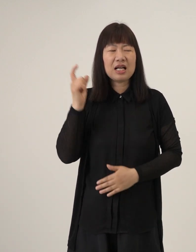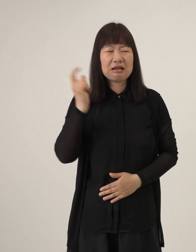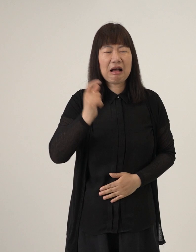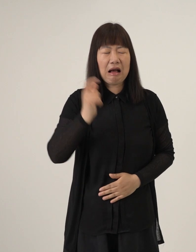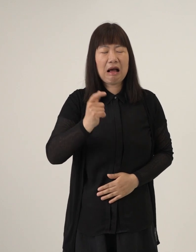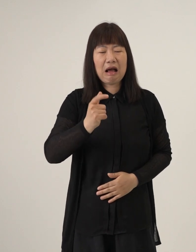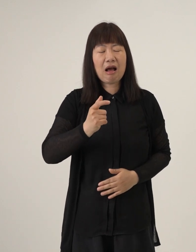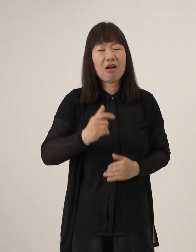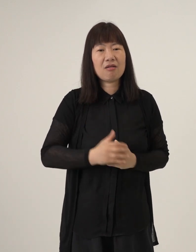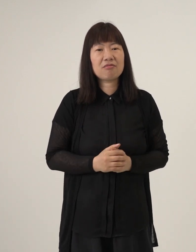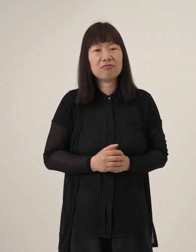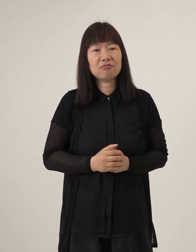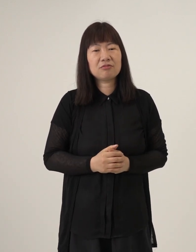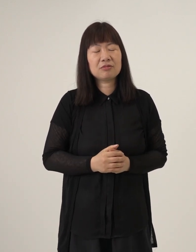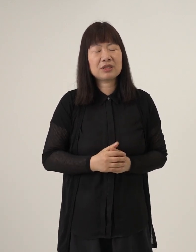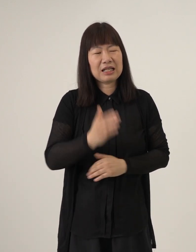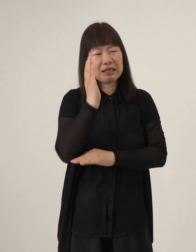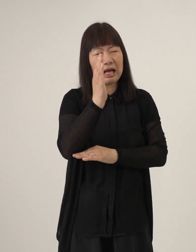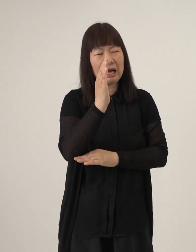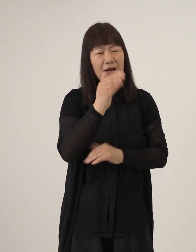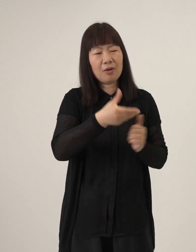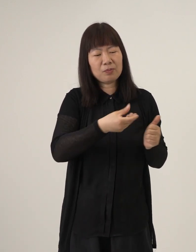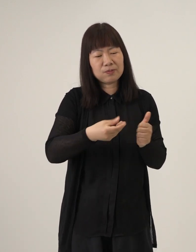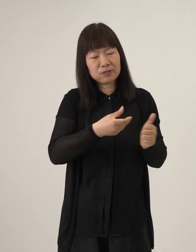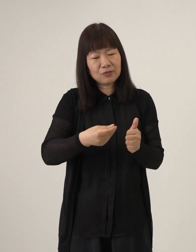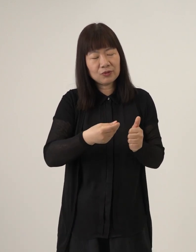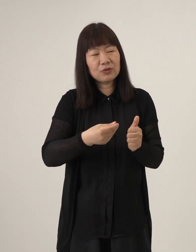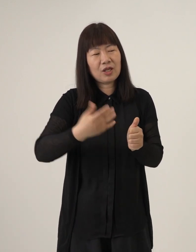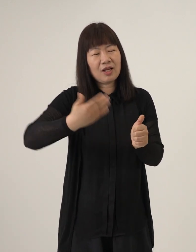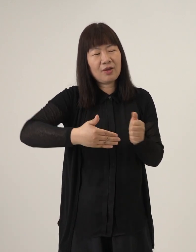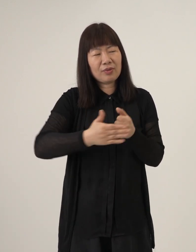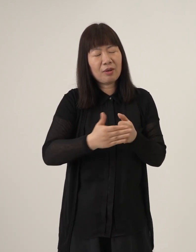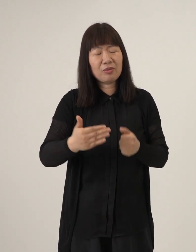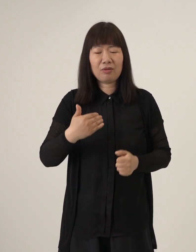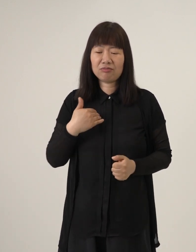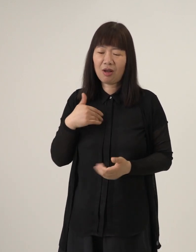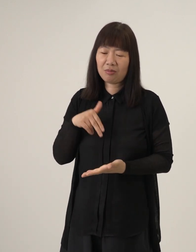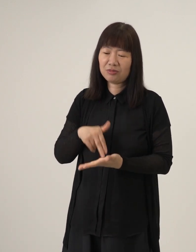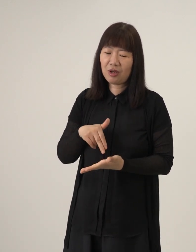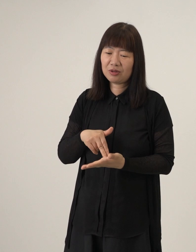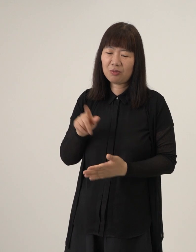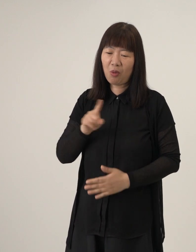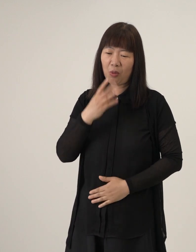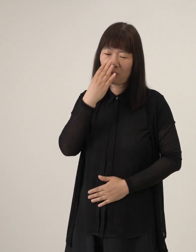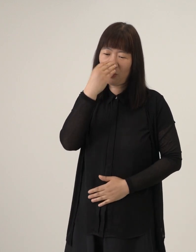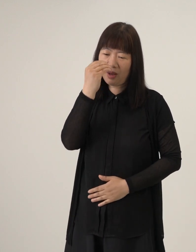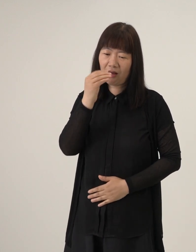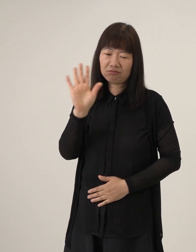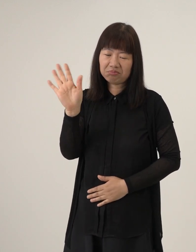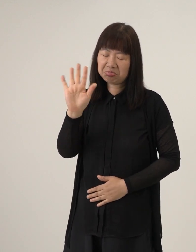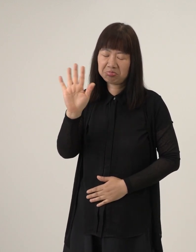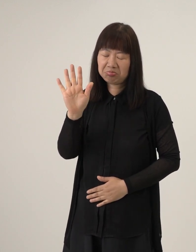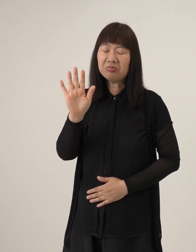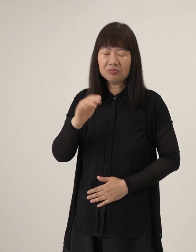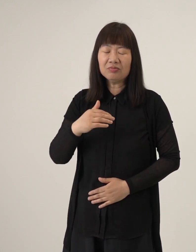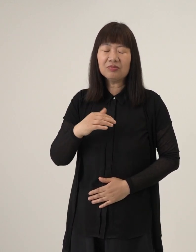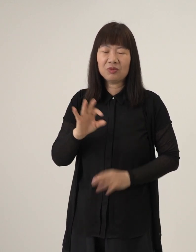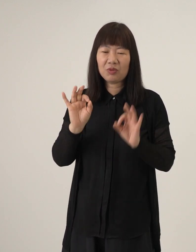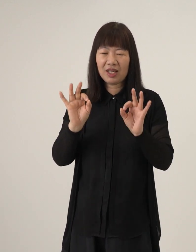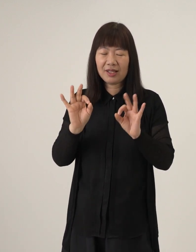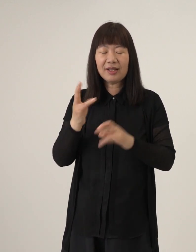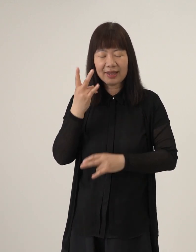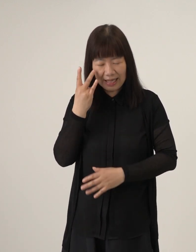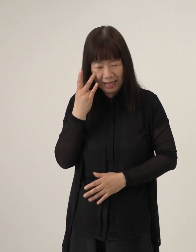강력하게 강사 요청을 하길래 또 내가 뭐라고 간다 안 간다 건방을 떠나 싶어서